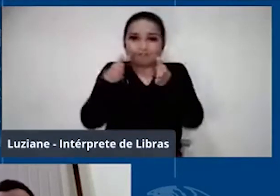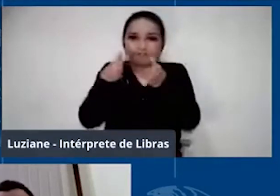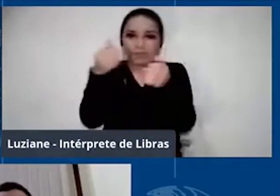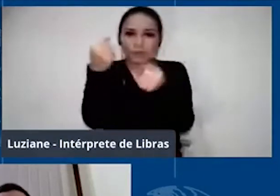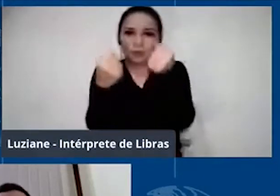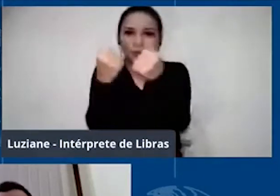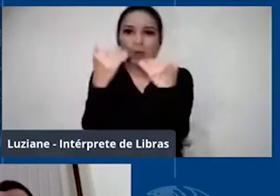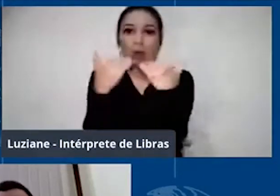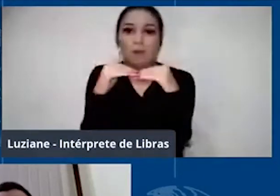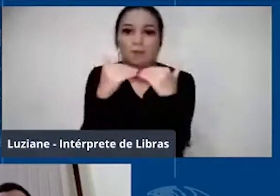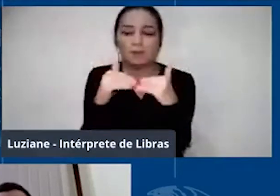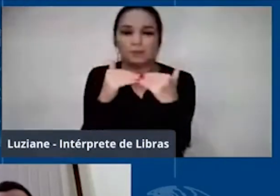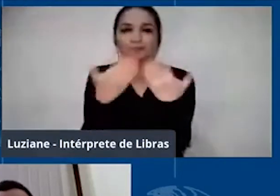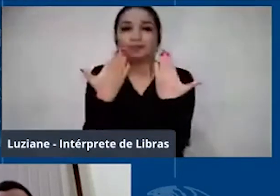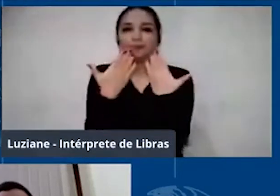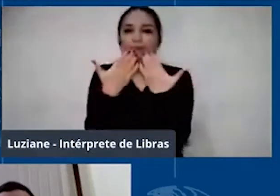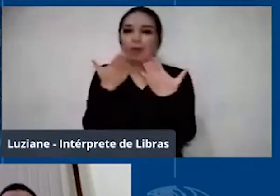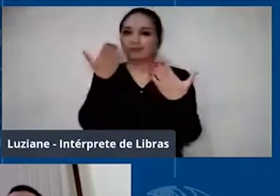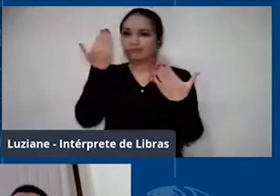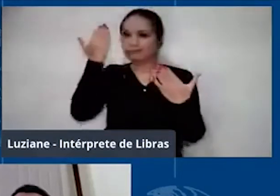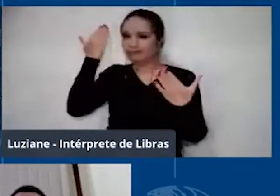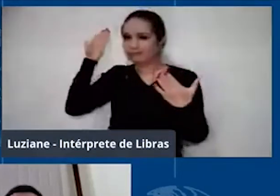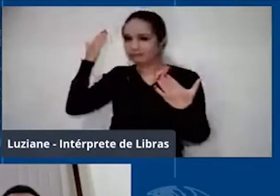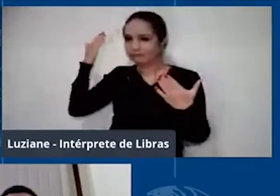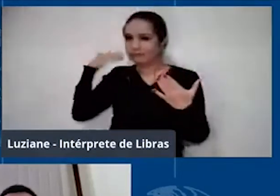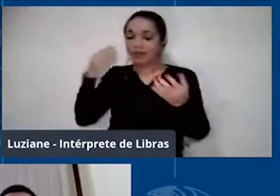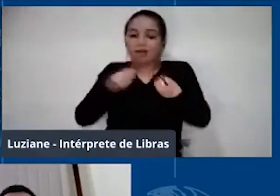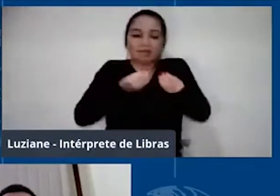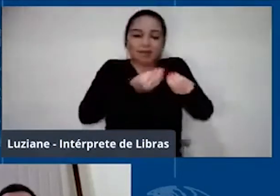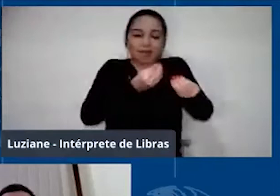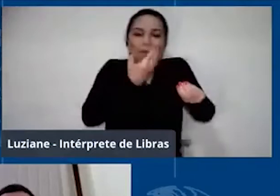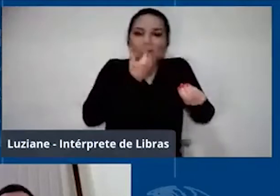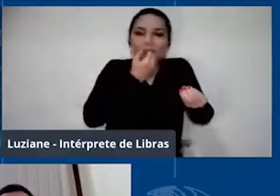milho que naquela época, agora os preços são mais naquela época,